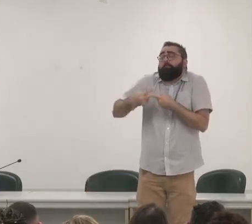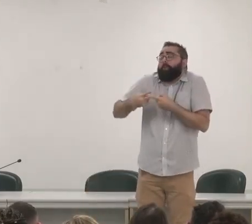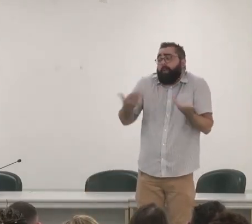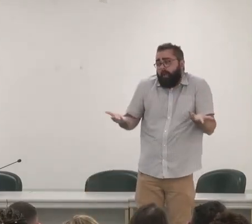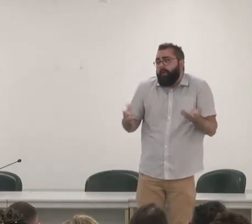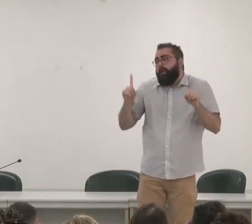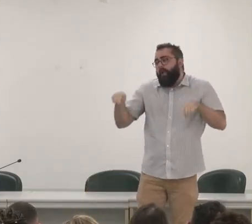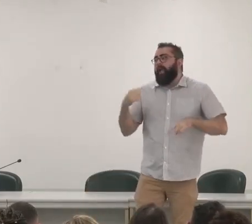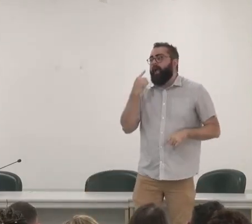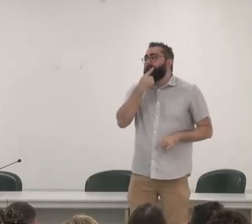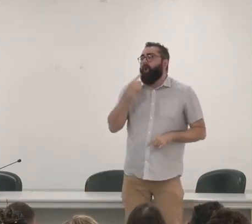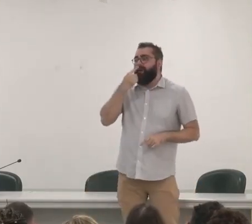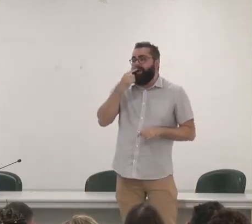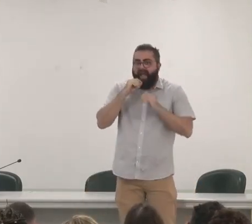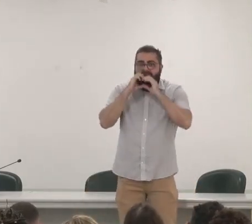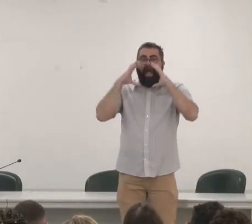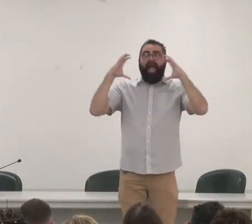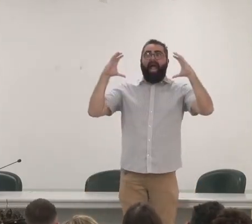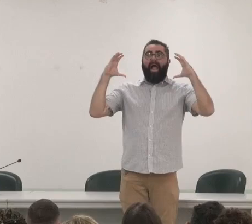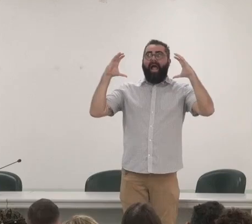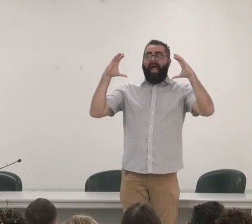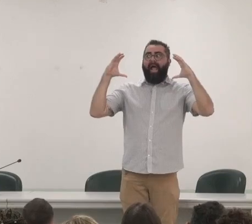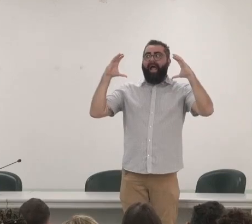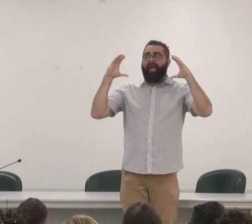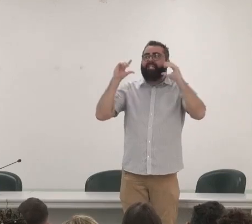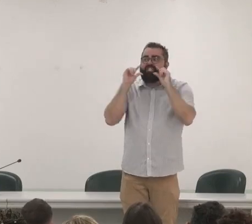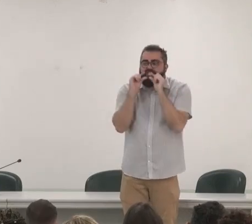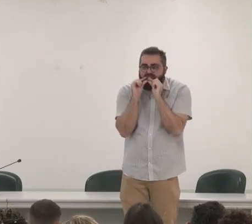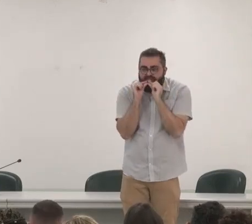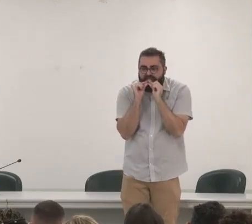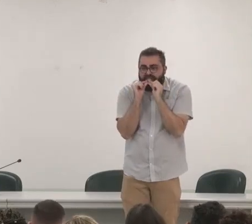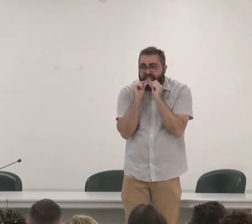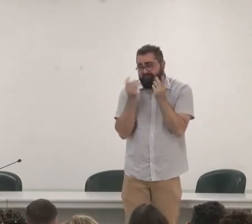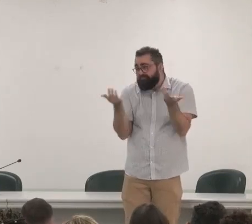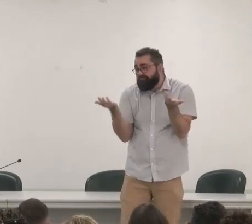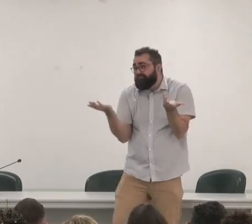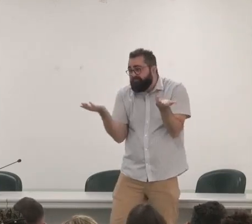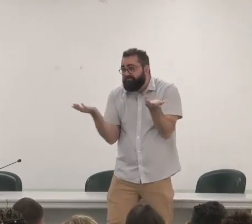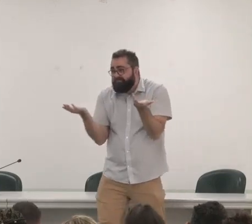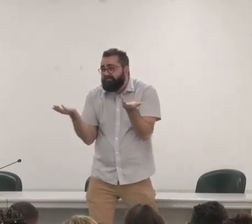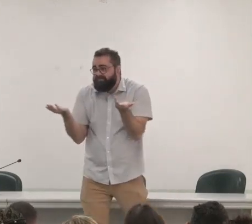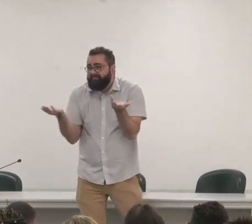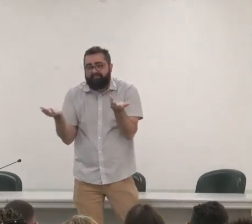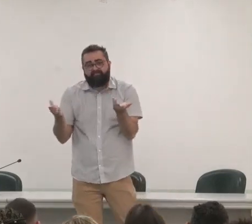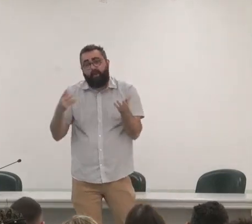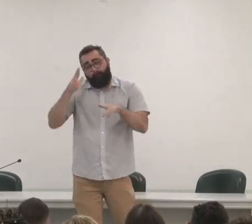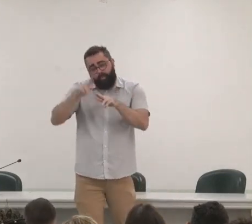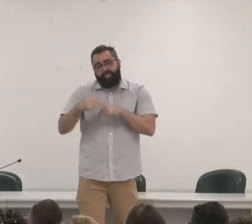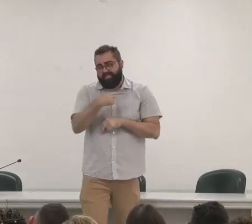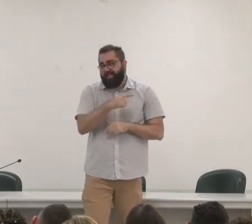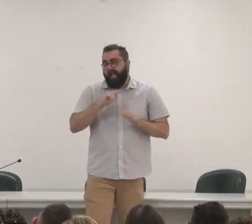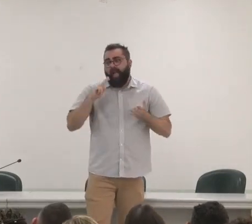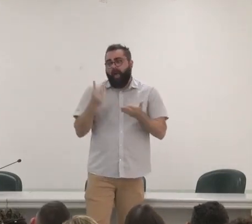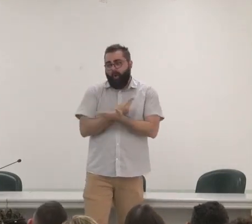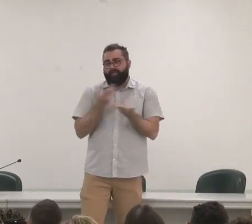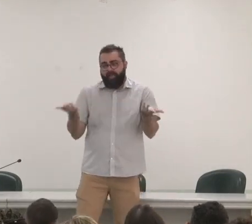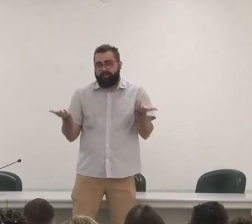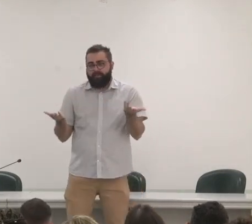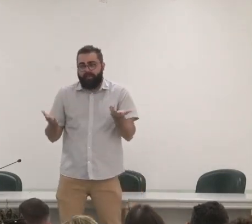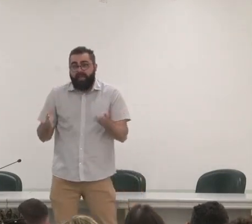que acaba acontecendo é que o formato grande da boca mimetiza o que é grande e o formato pequeno mimetiza aquilo que é pequeno.